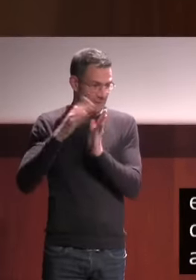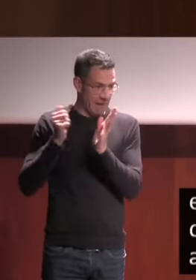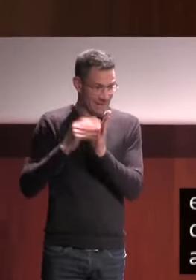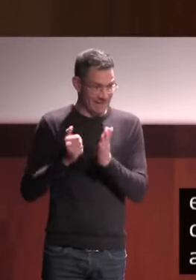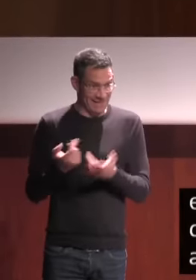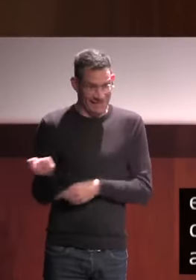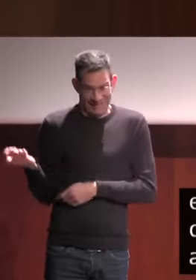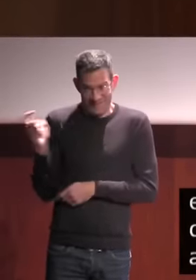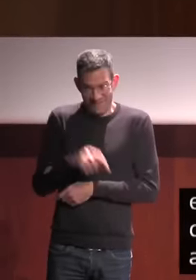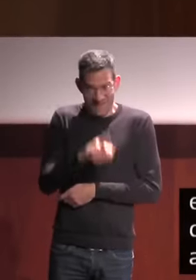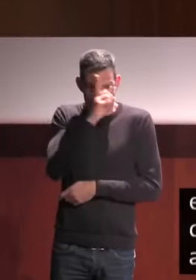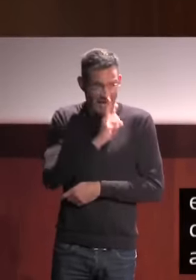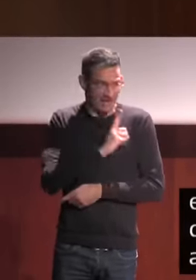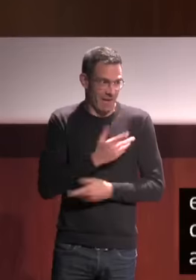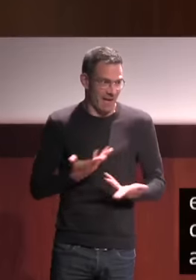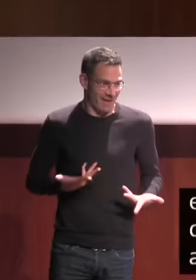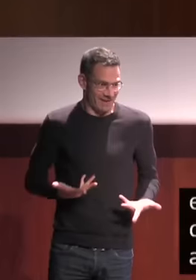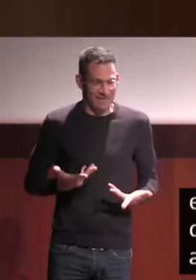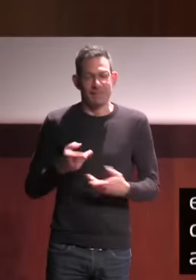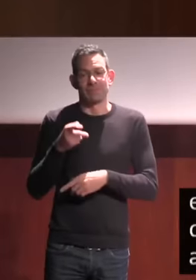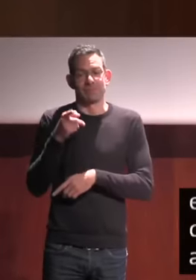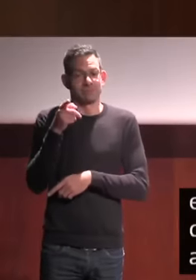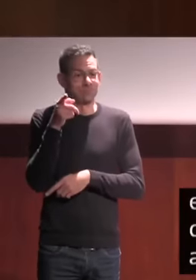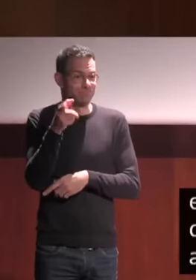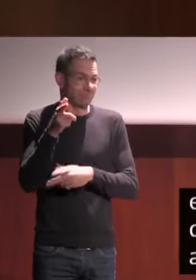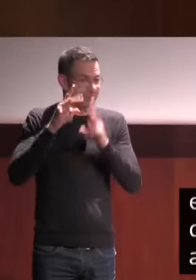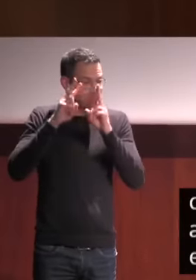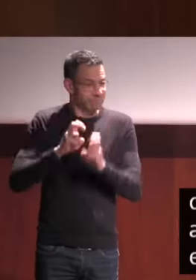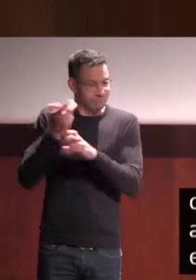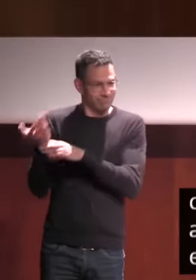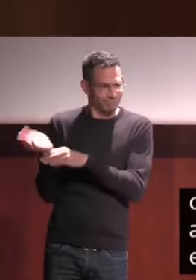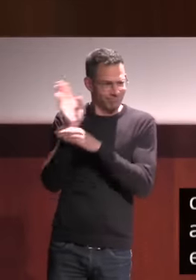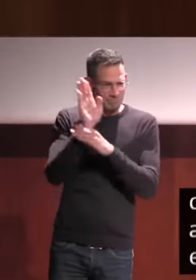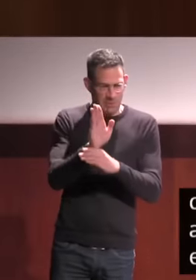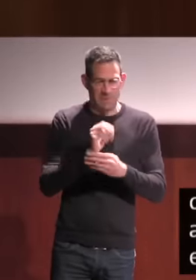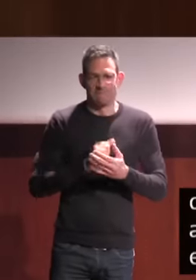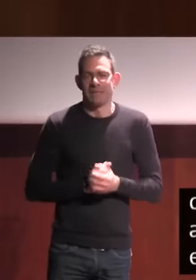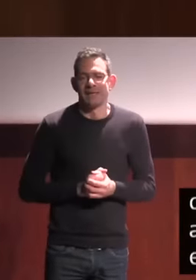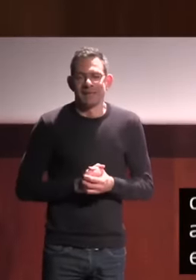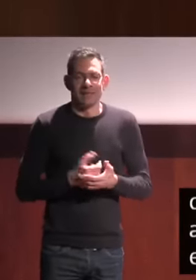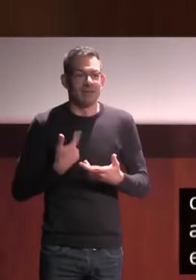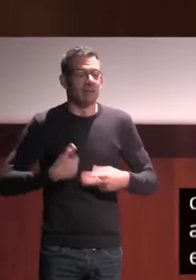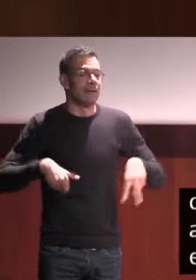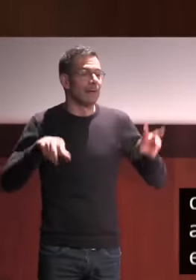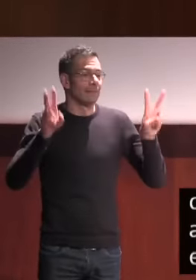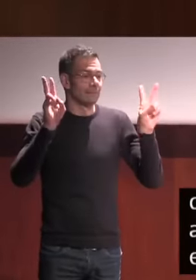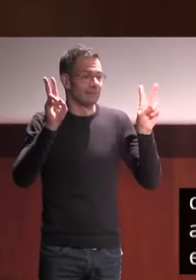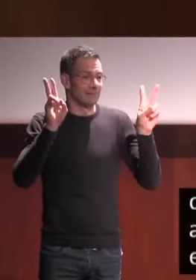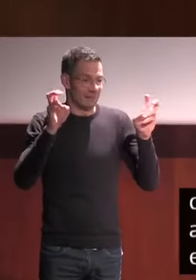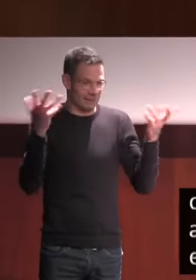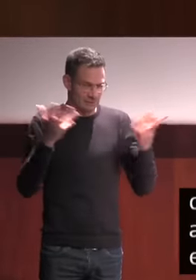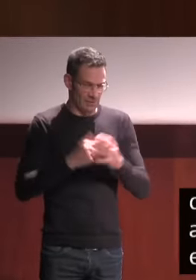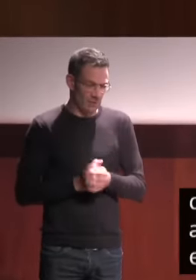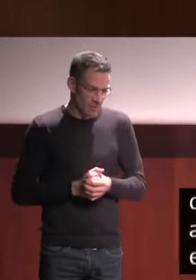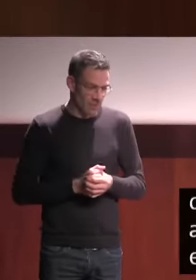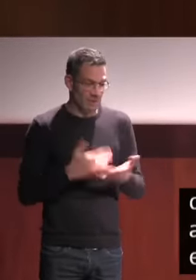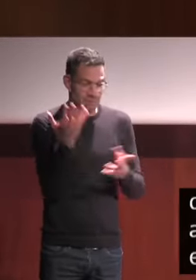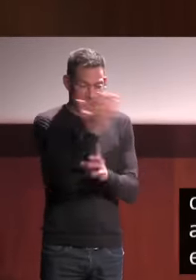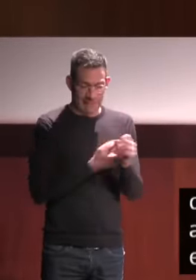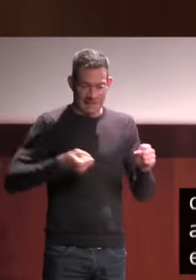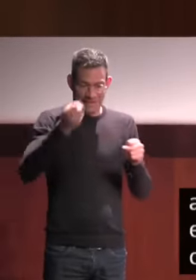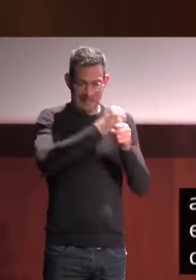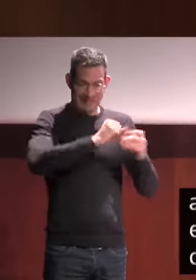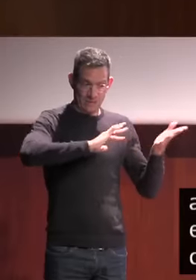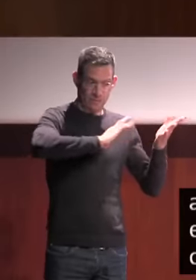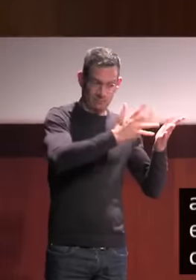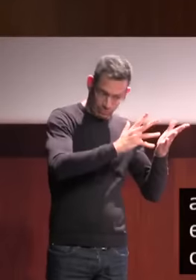aujourd'hui pour nous présenter ses travaux, donc sur une conférence intitulée « Les créations en LSF